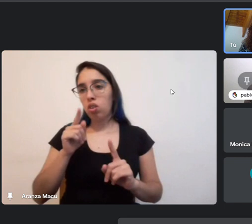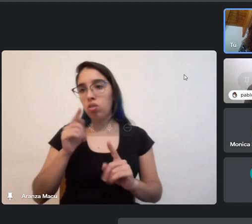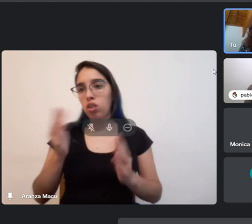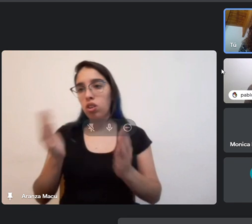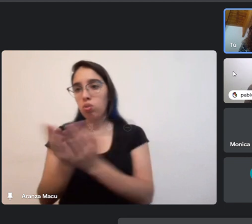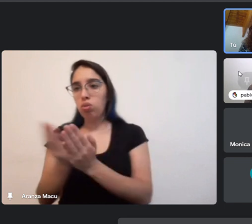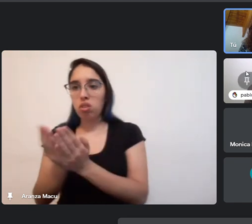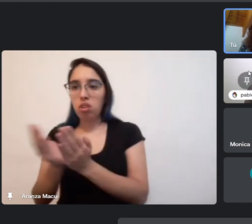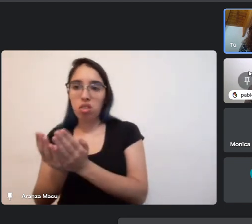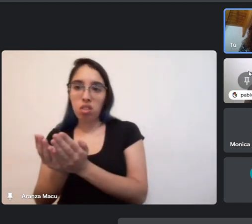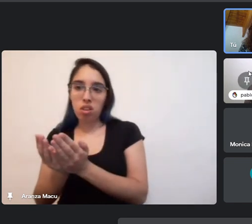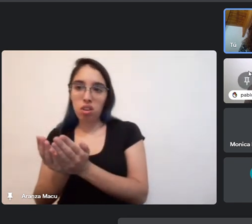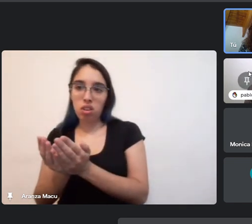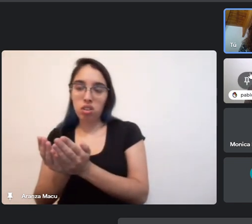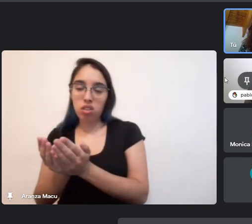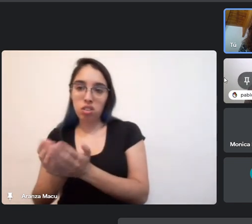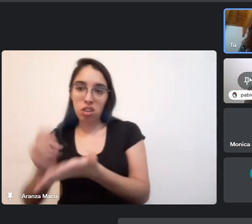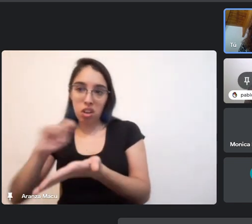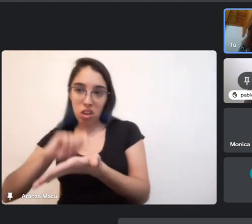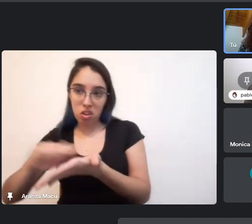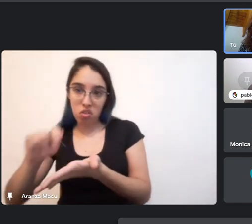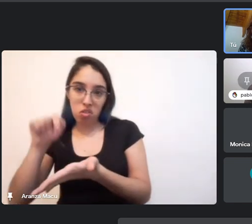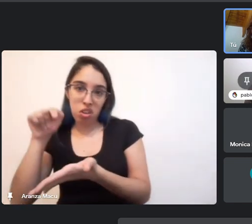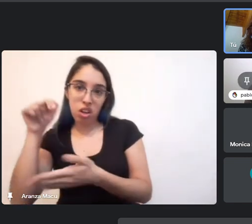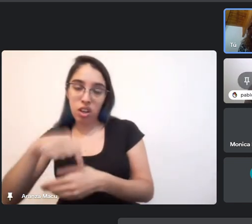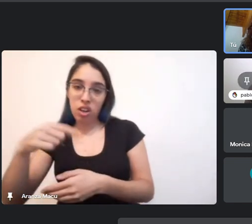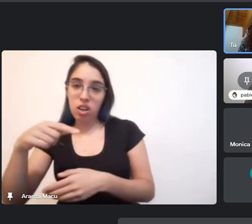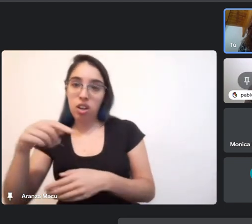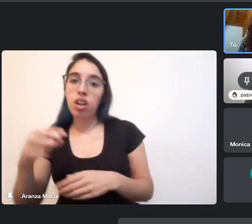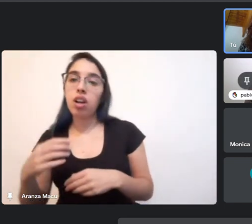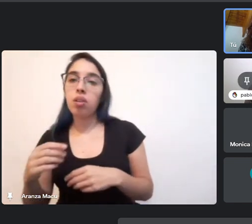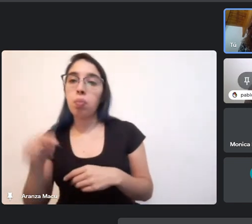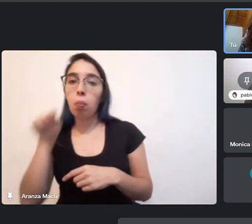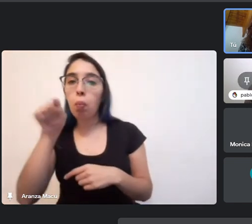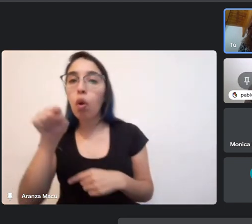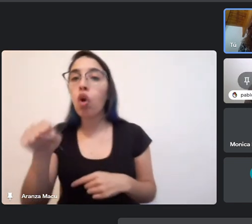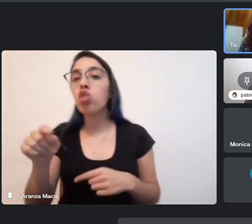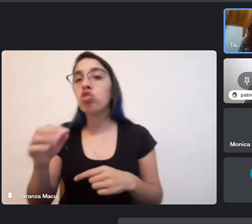que estás anotado en la nómina, vos no podés rendir final libre.